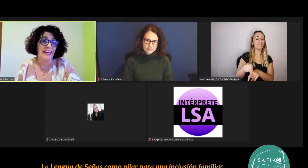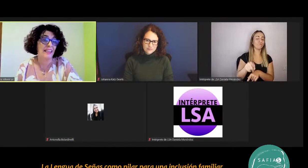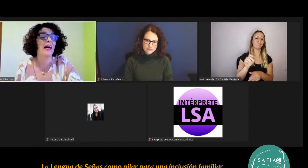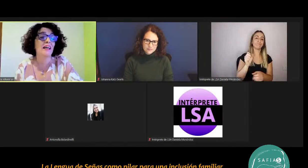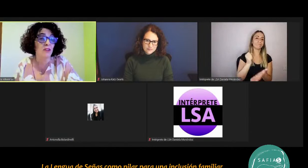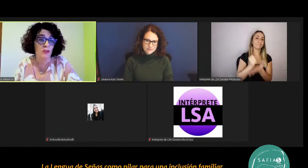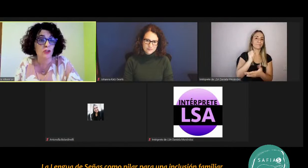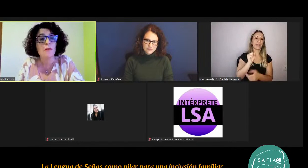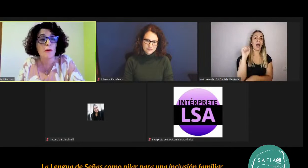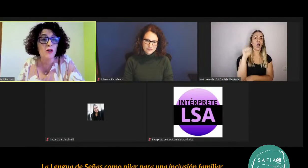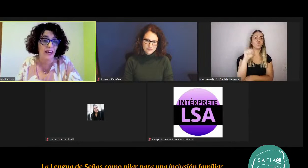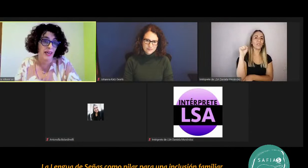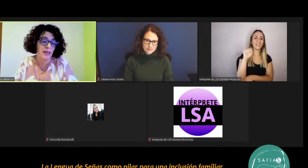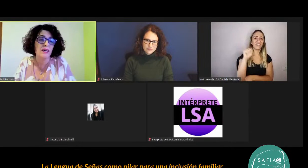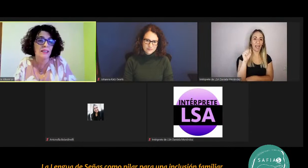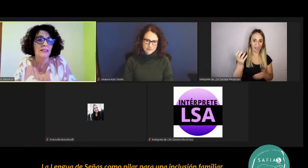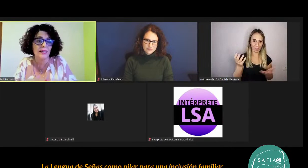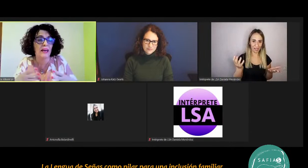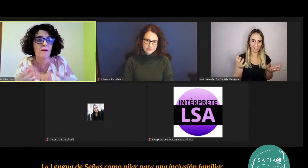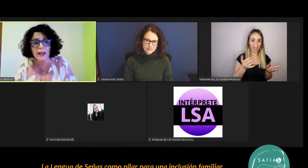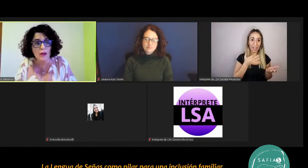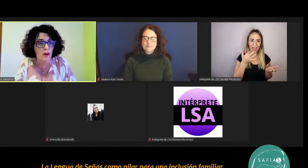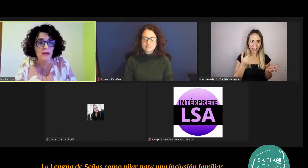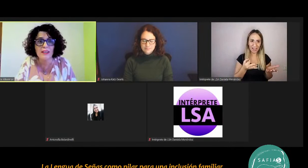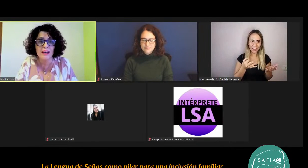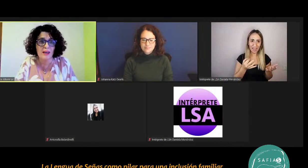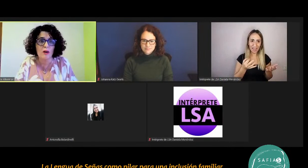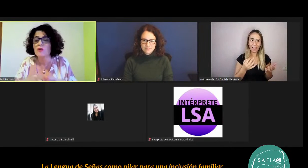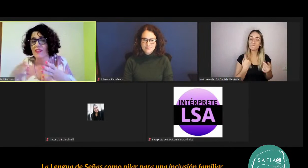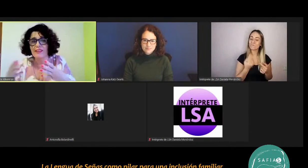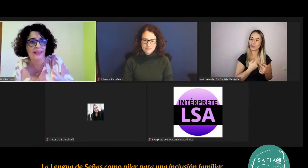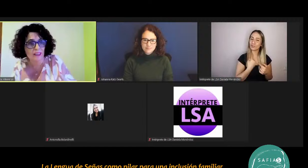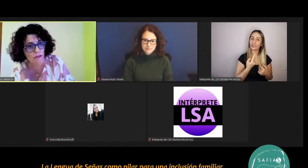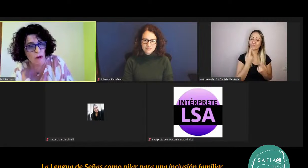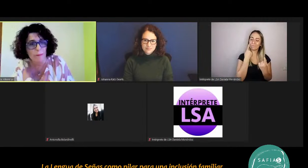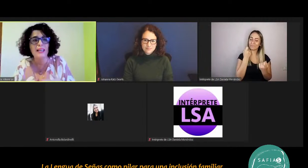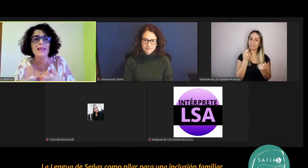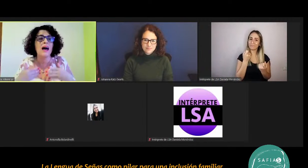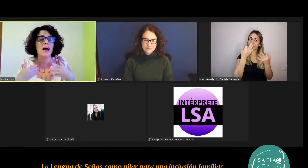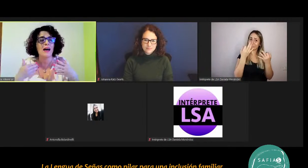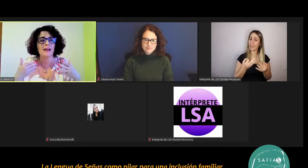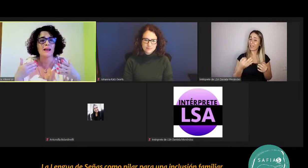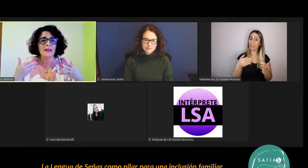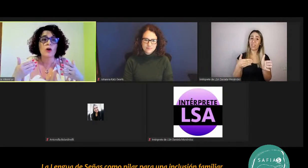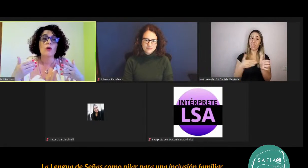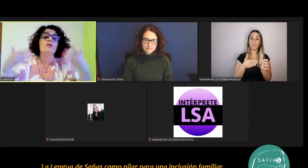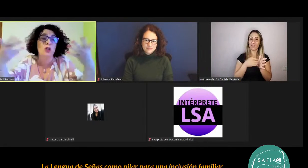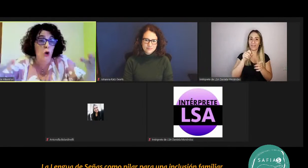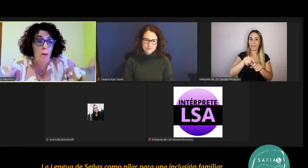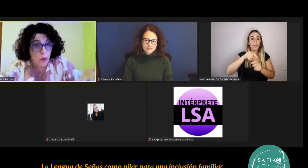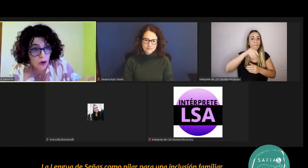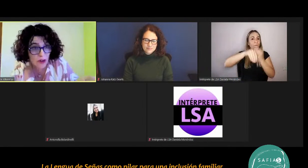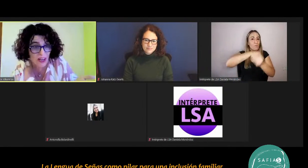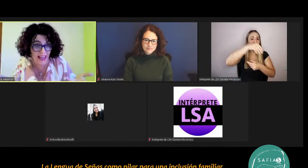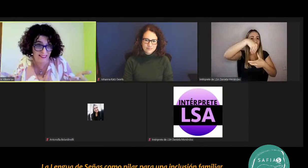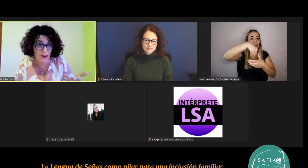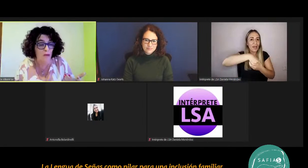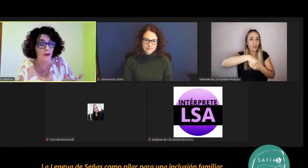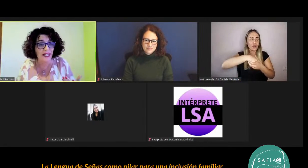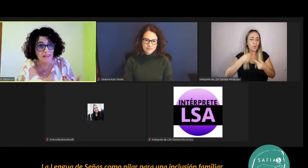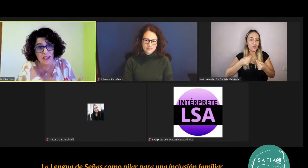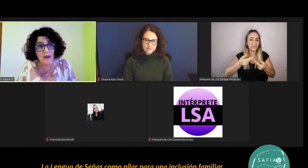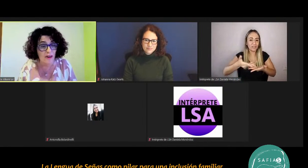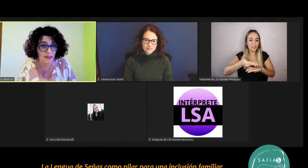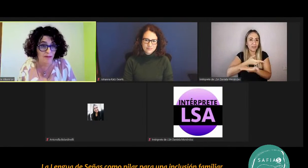Y en realidad nosotros vemos que tiene que ver con cómo se da esa interacción familiar, cómo se lo convoca a